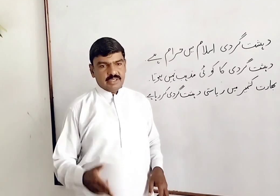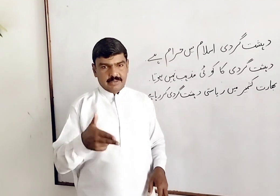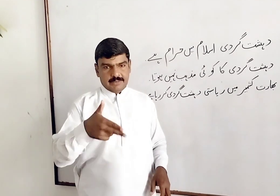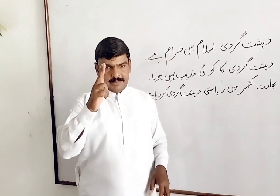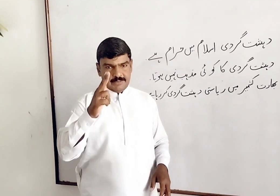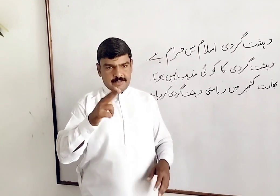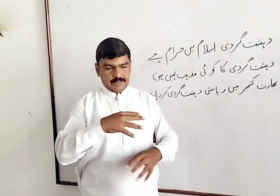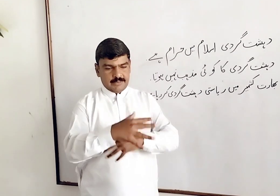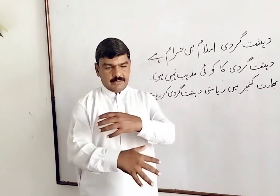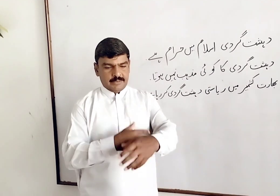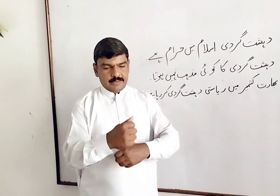दहशतगर्दी